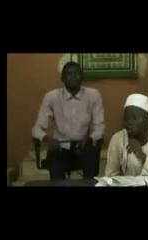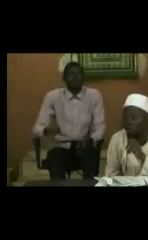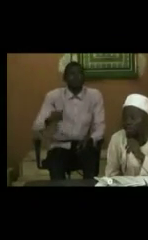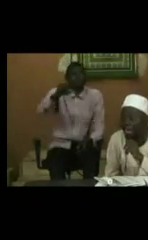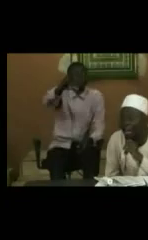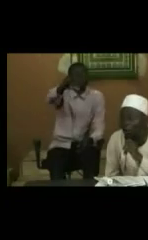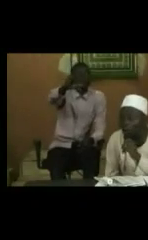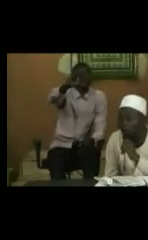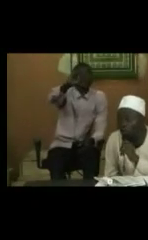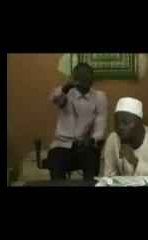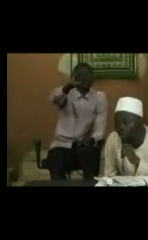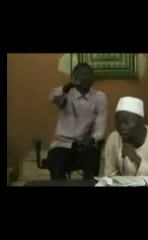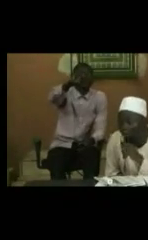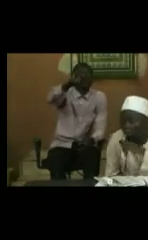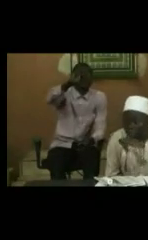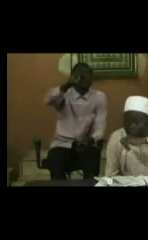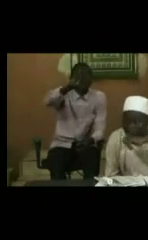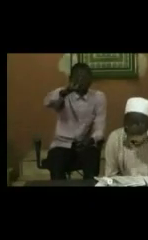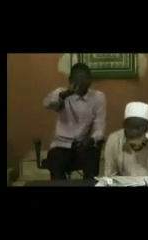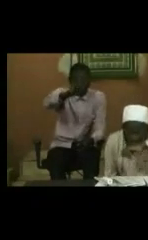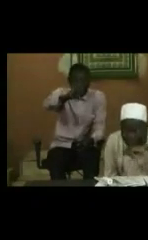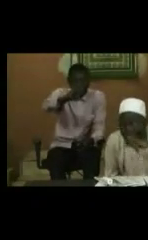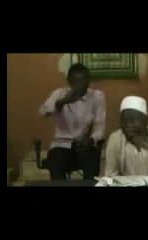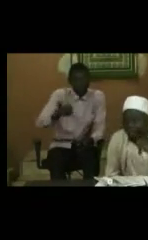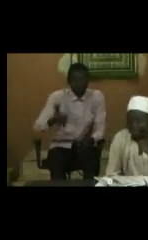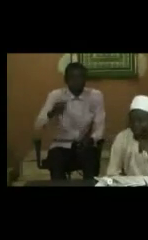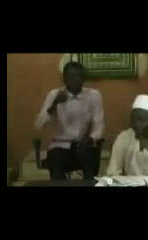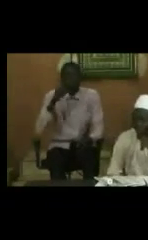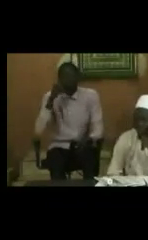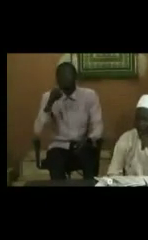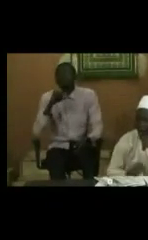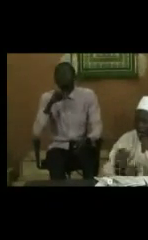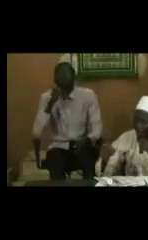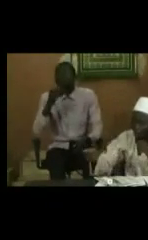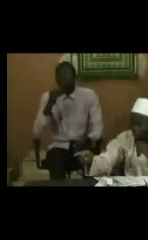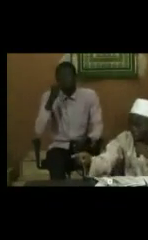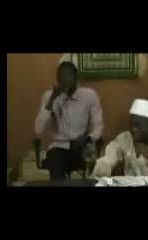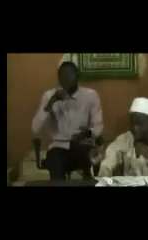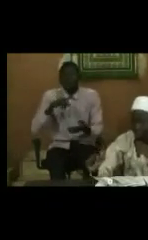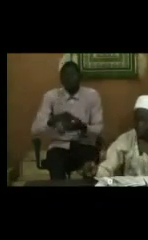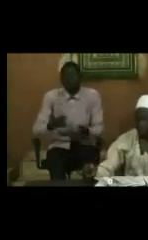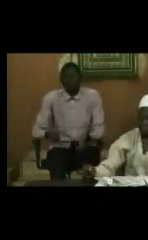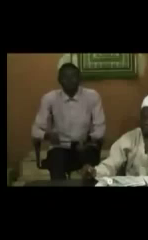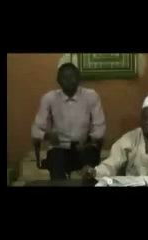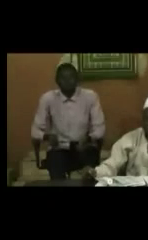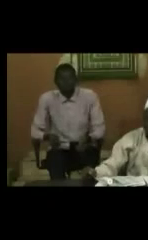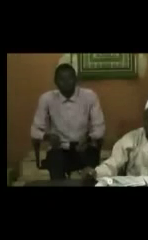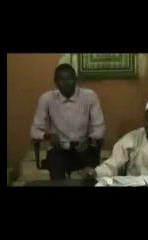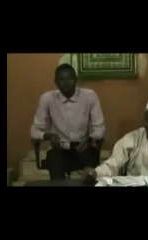tí wọ́n fi jẹ koríko ni wọn ò lè fi bu ẹran mọ́lẹ̀ àmọ́lógìnì ni